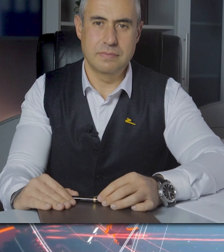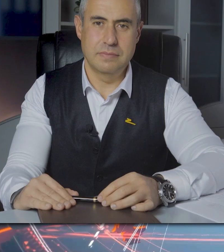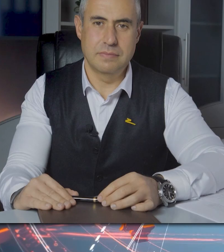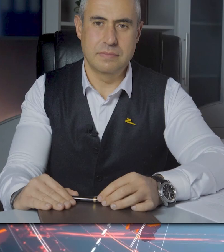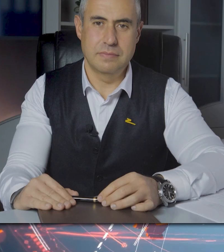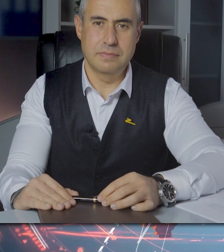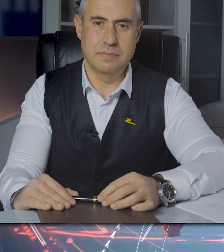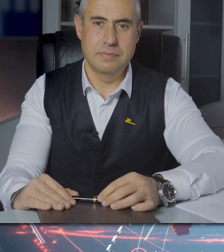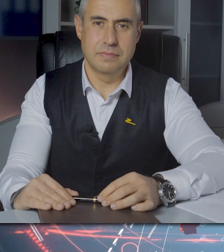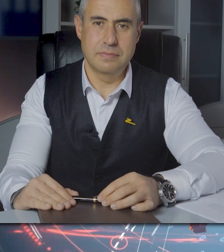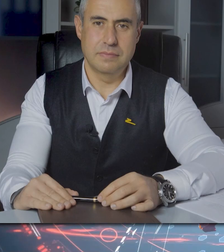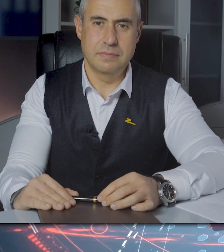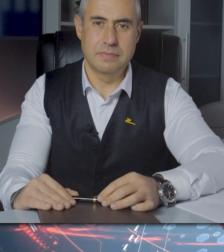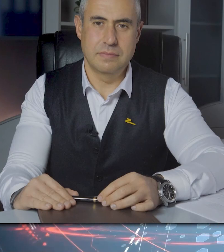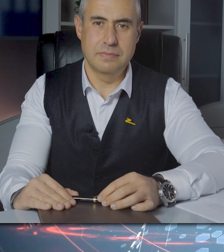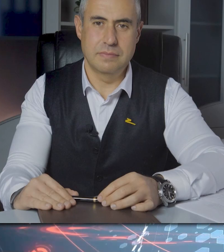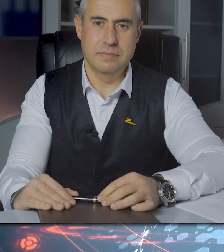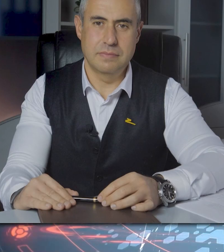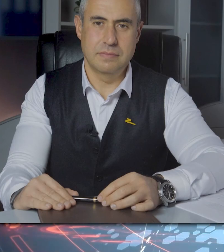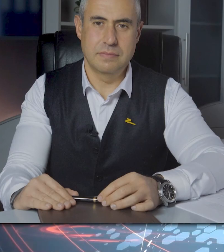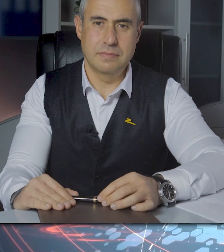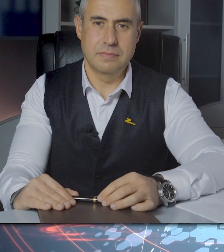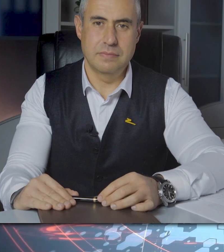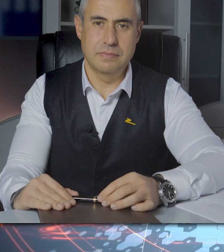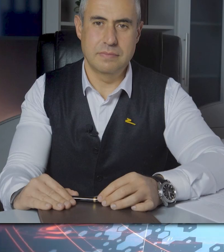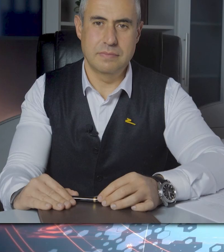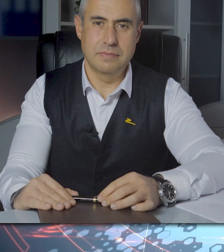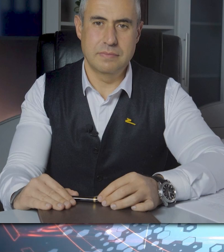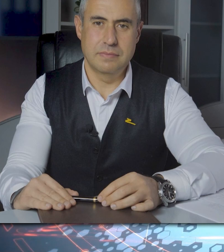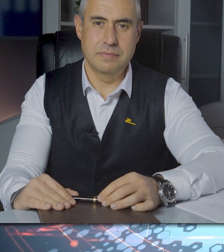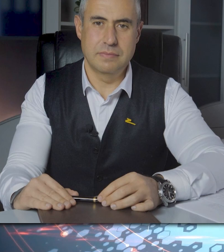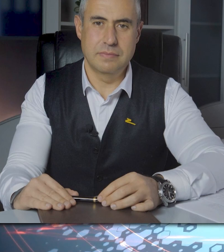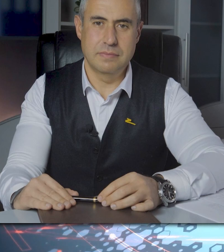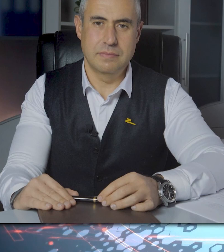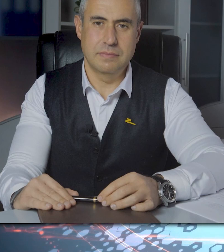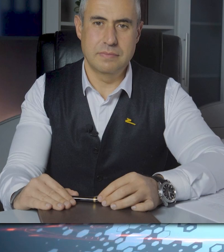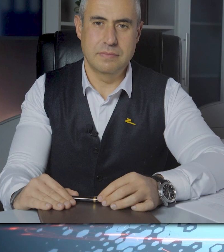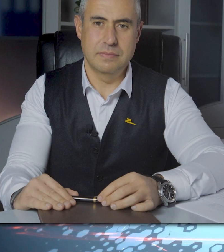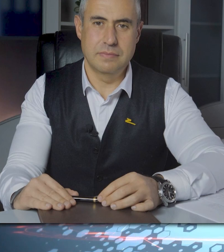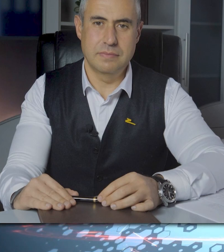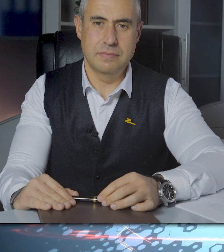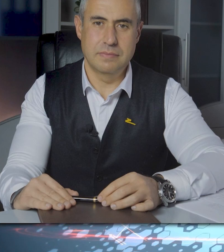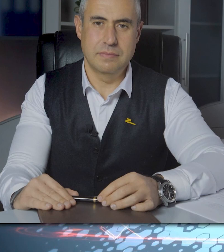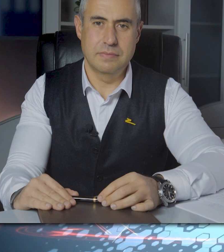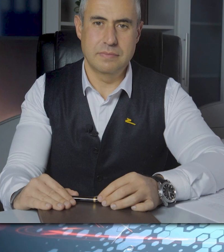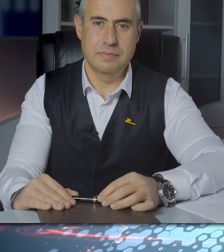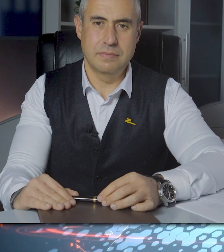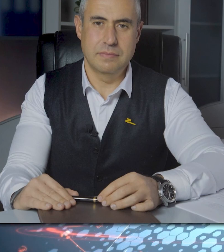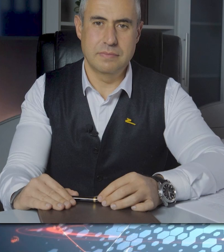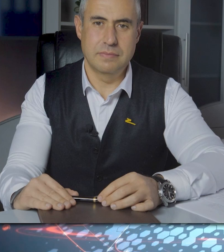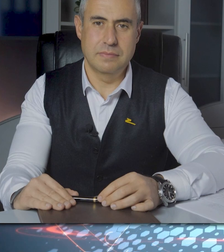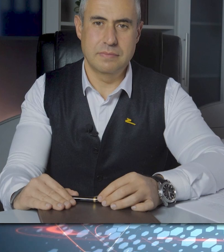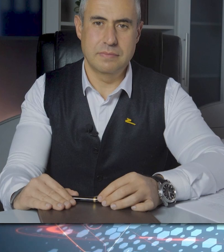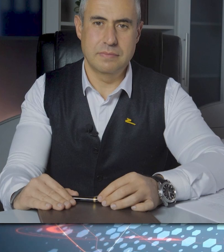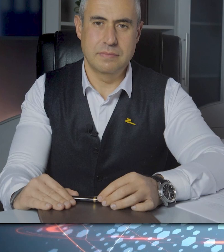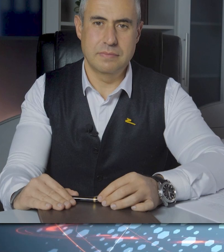обов'язково вистоїмо і обов'язково переможемо цю нечисть. Працюємо на перемогу. Кожен на своїй ділянці відповідальності, додав міський